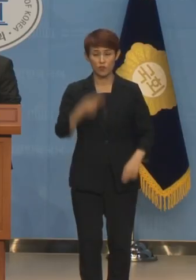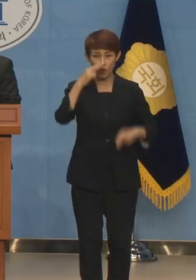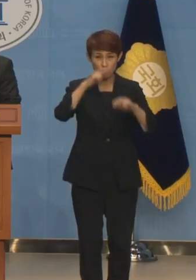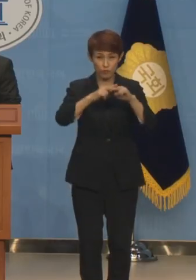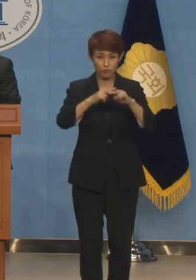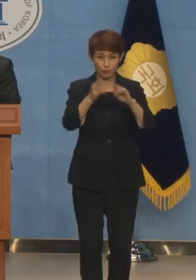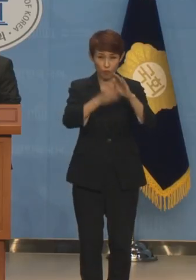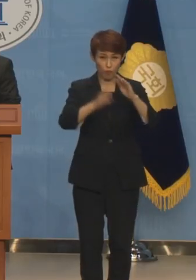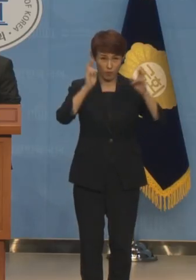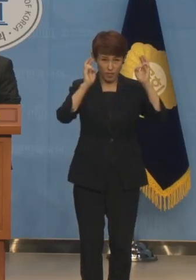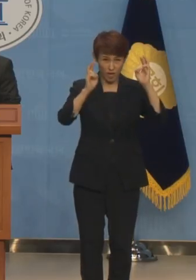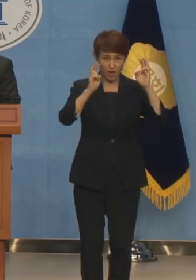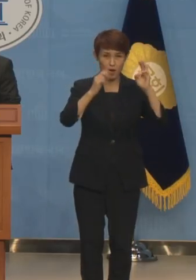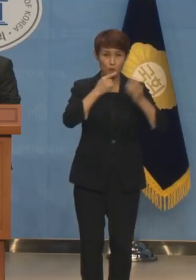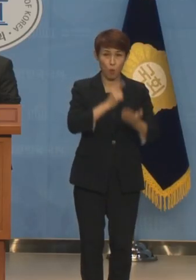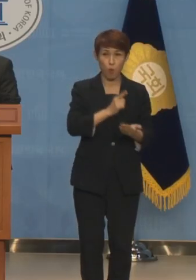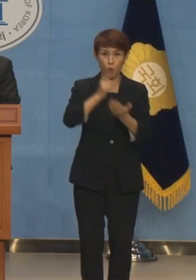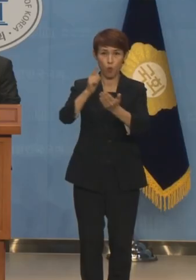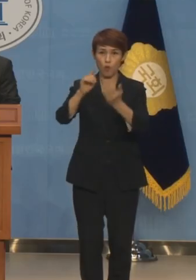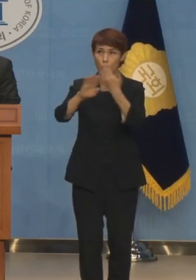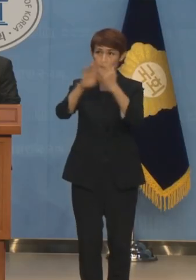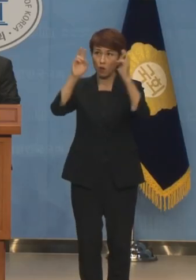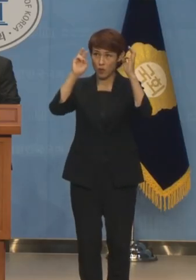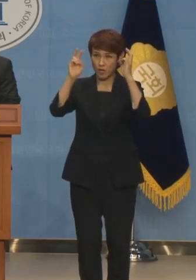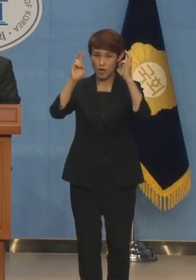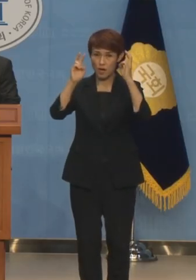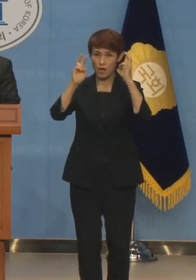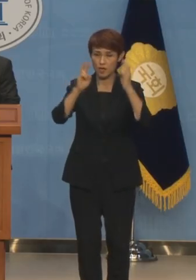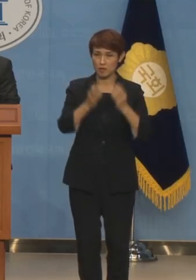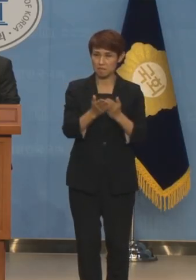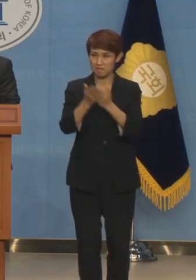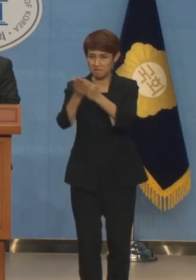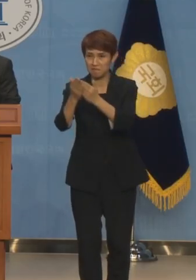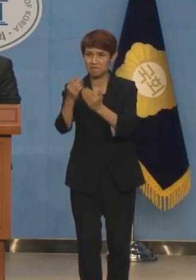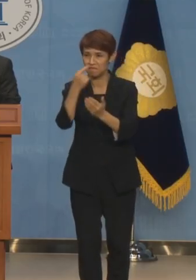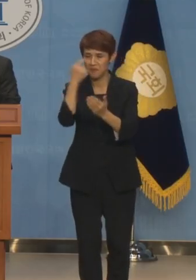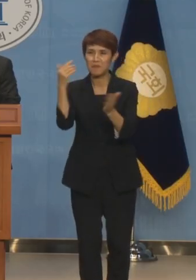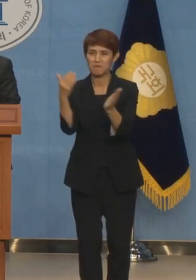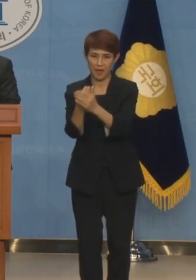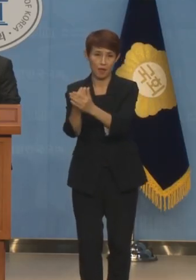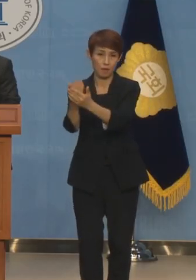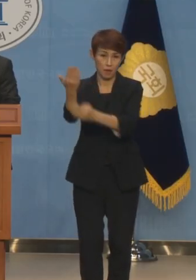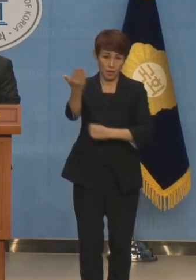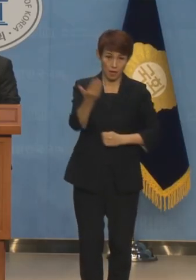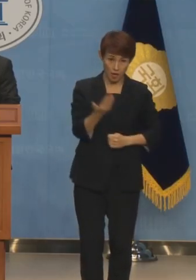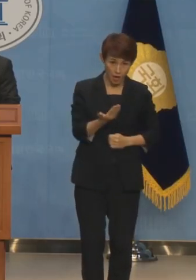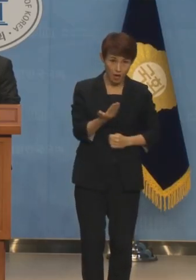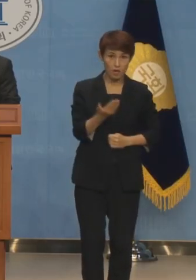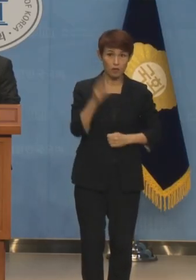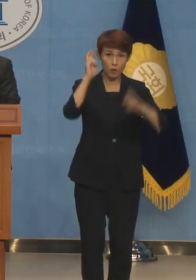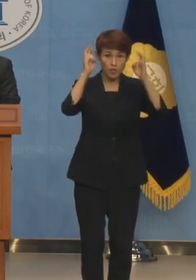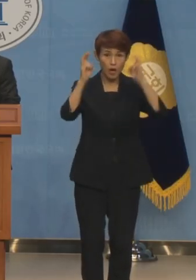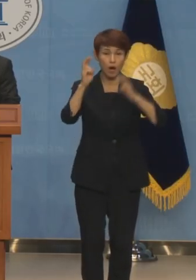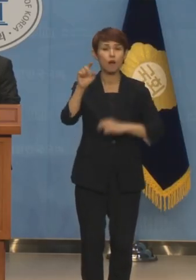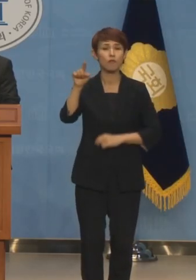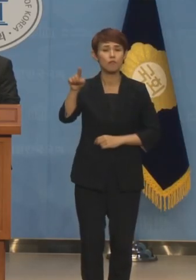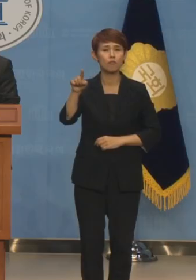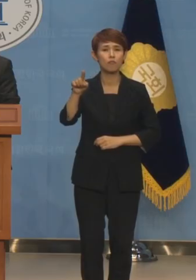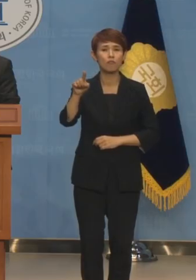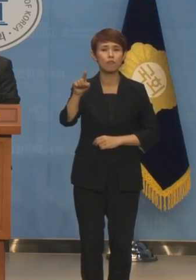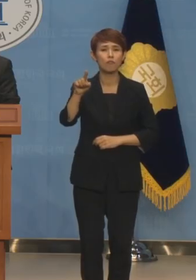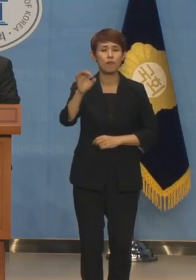석유공사가 액트지오 보고서를 해외 기업에서 검증했다고 주장하지만 해당 회사는 아브레우 액트지오